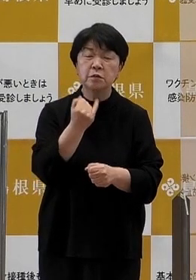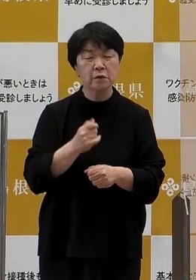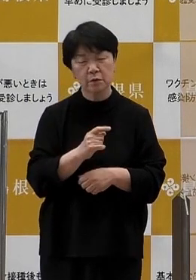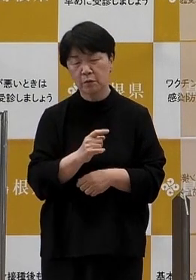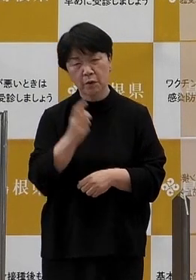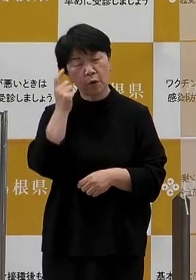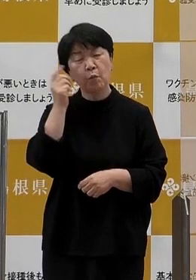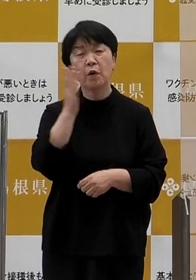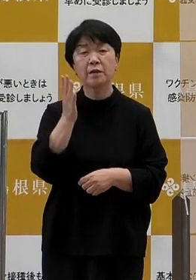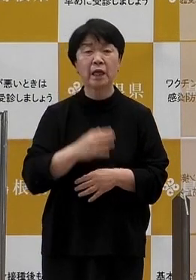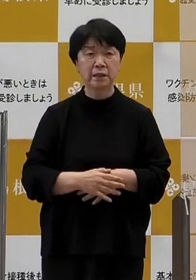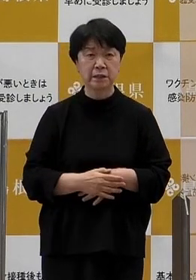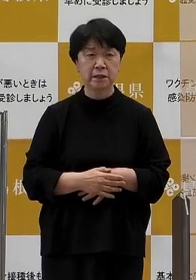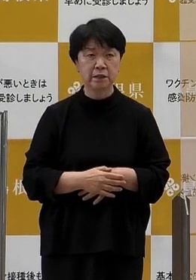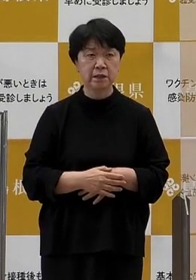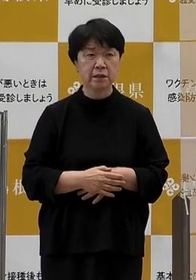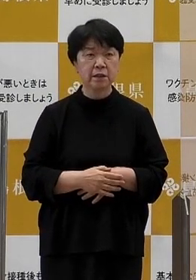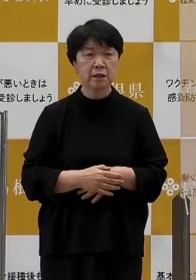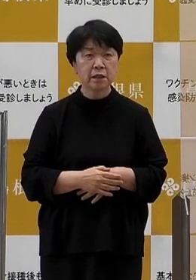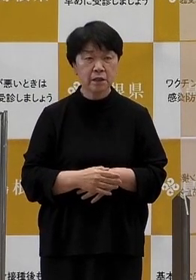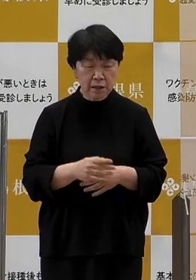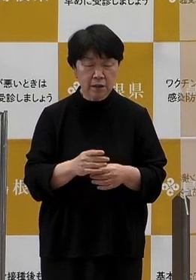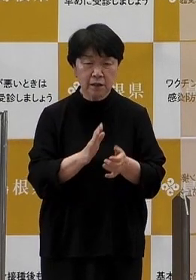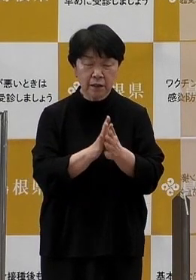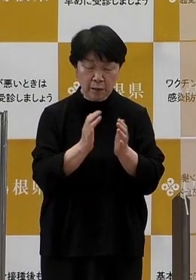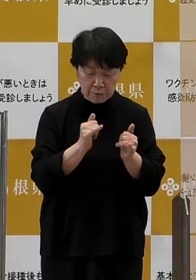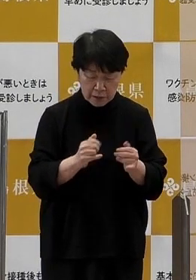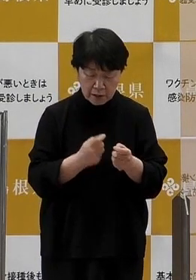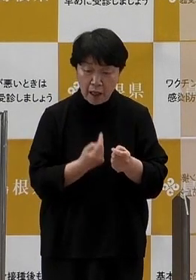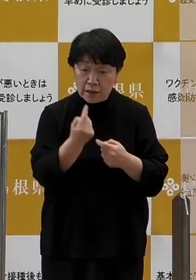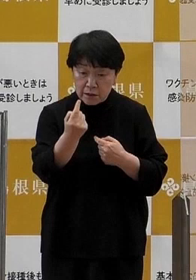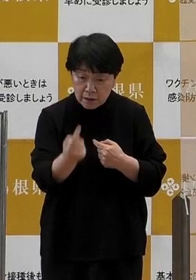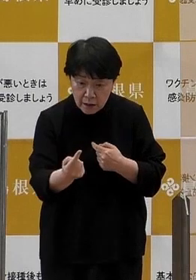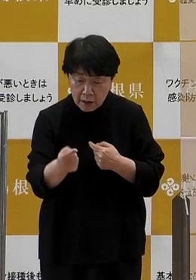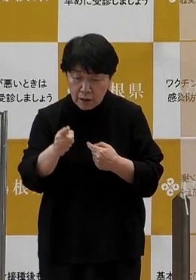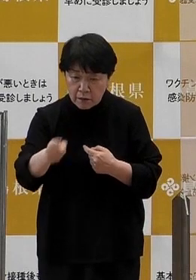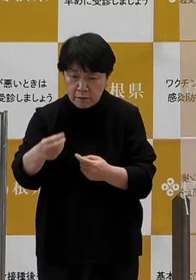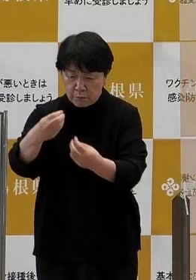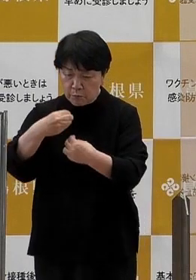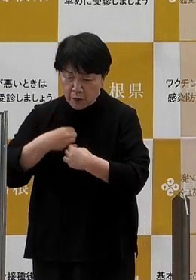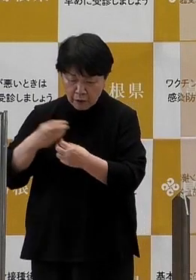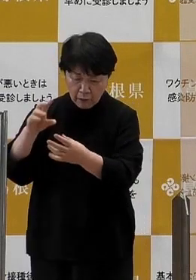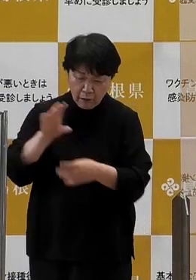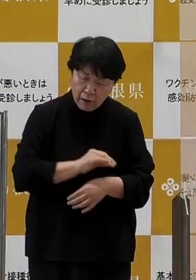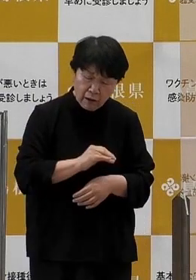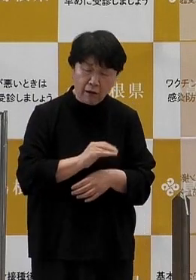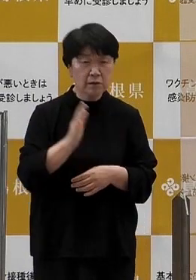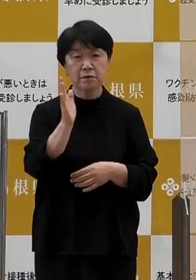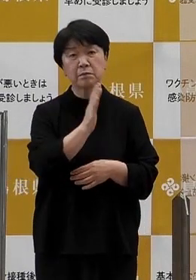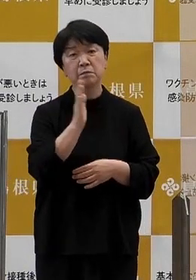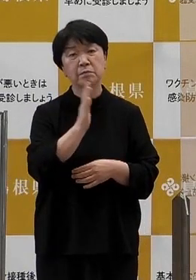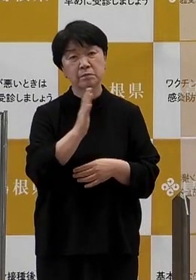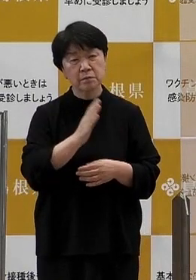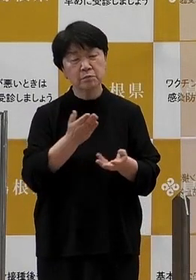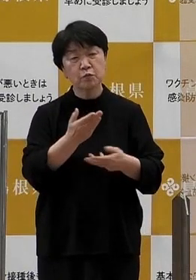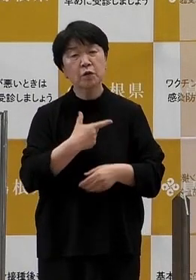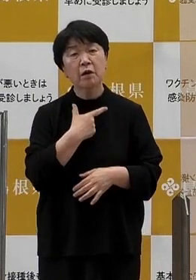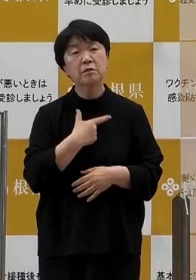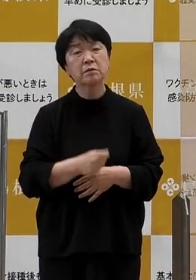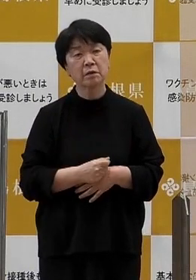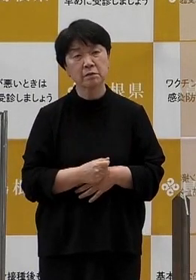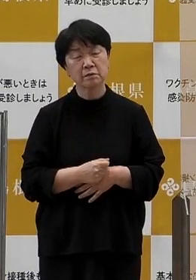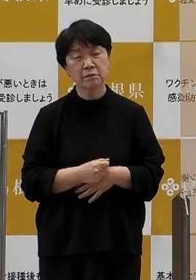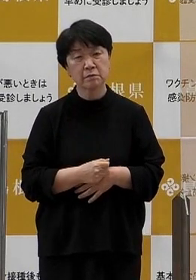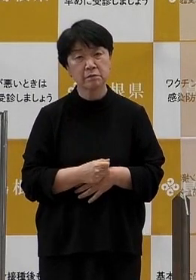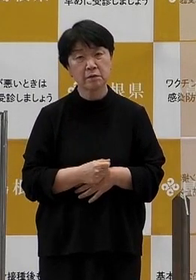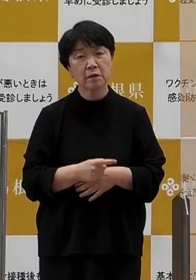者を増やすような対策を取るつもりがないということです。真ん中だったりね、正直言って上の方だったりする